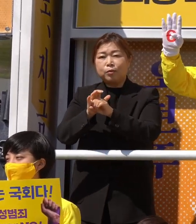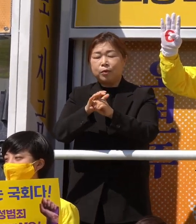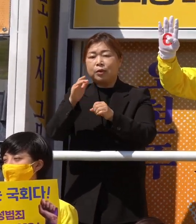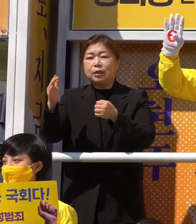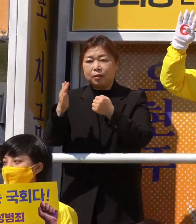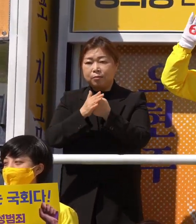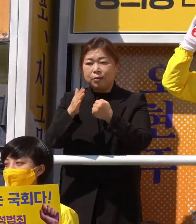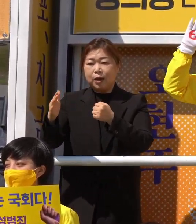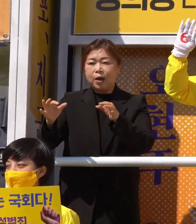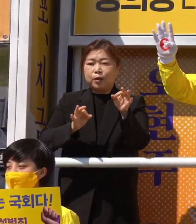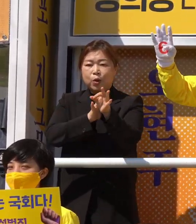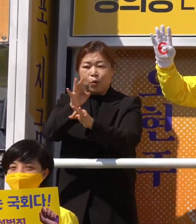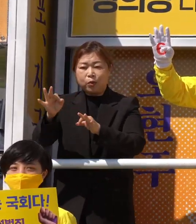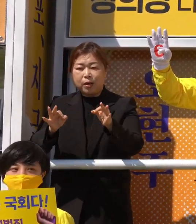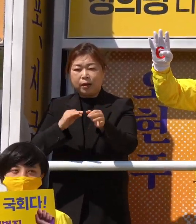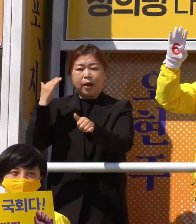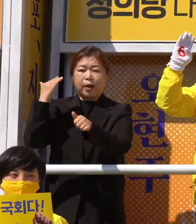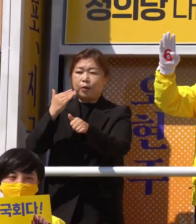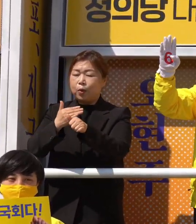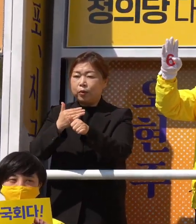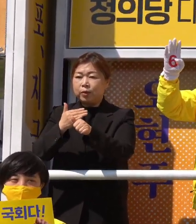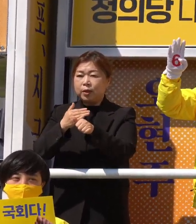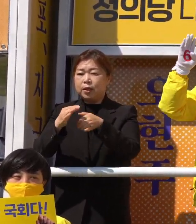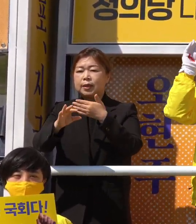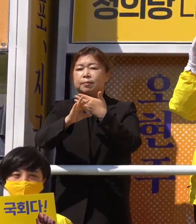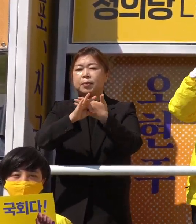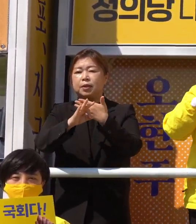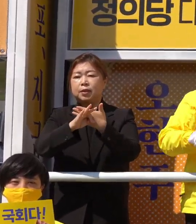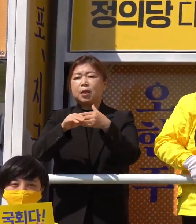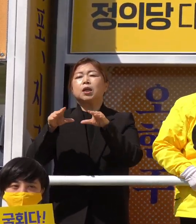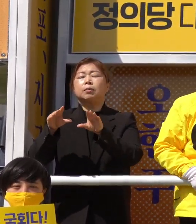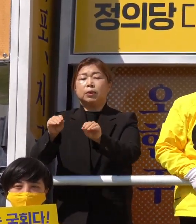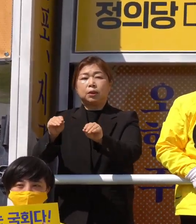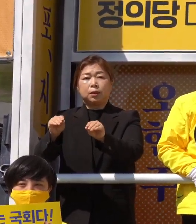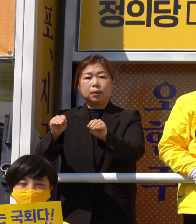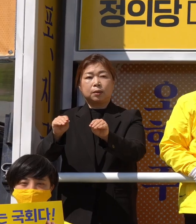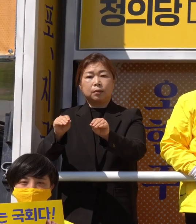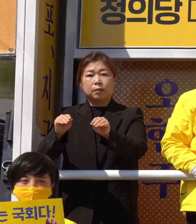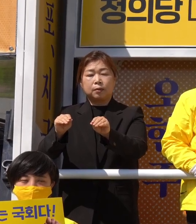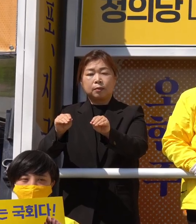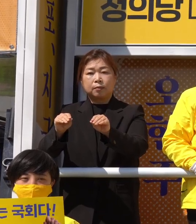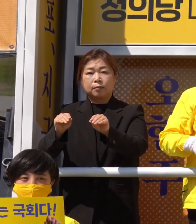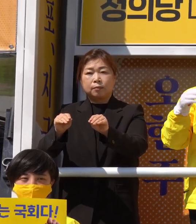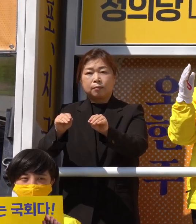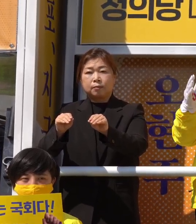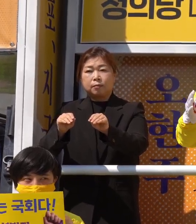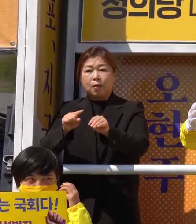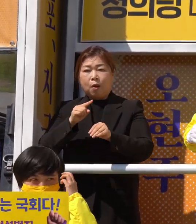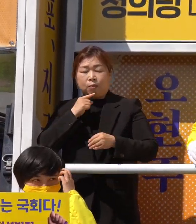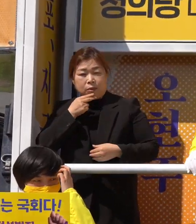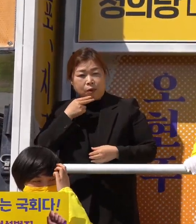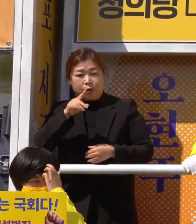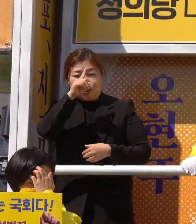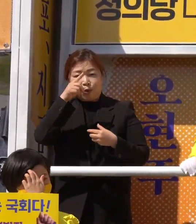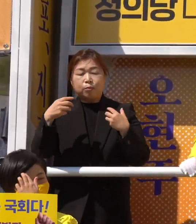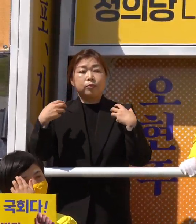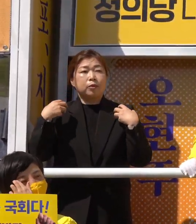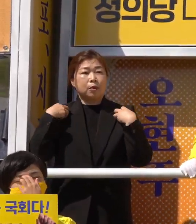인한 경영상의 해고는 한시적으로 금지되어야 합니다. 물론 정부가